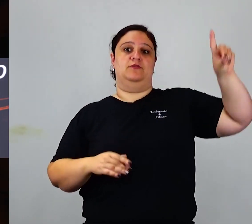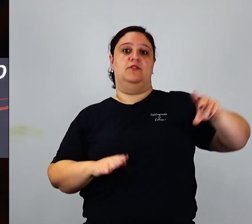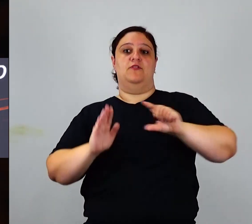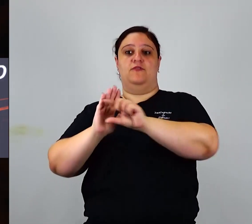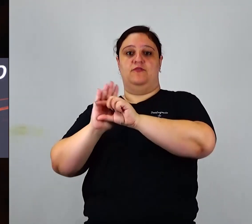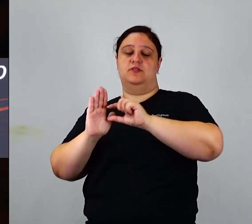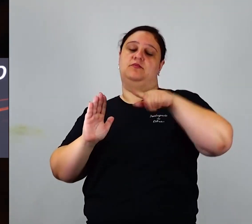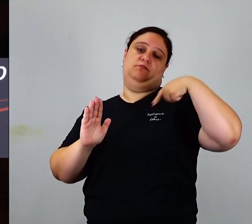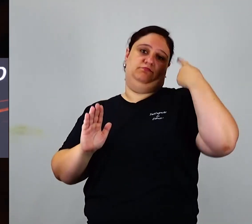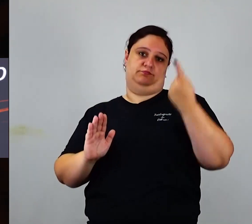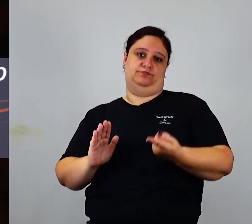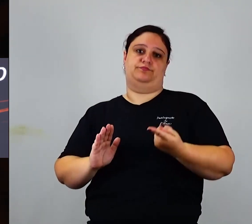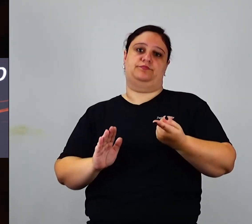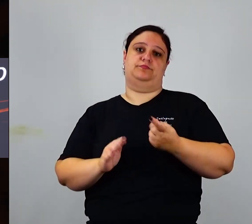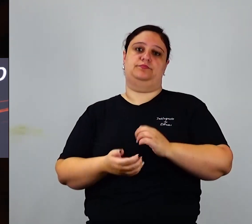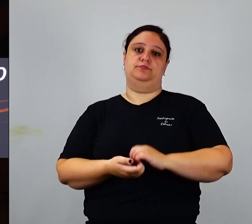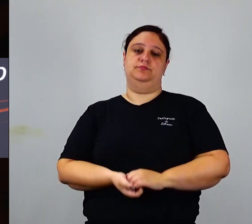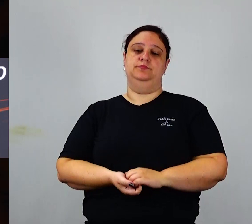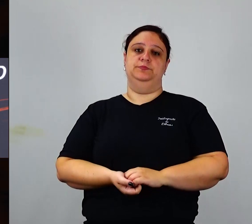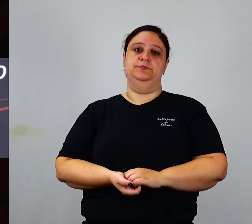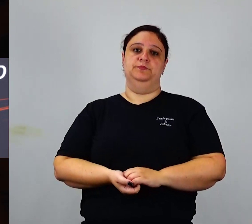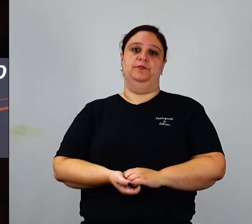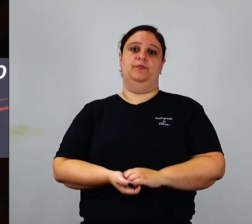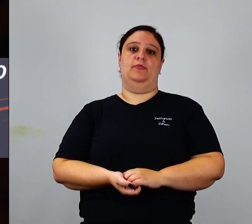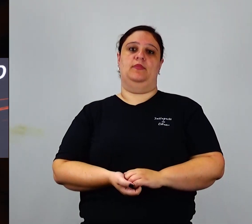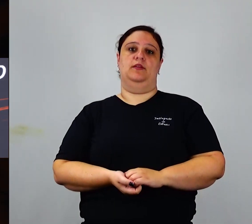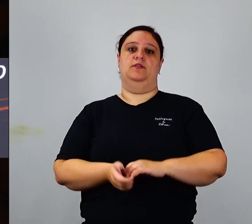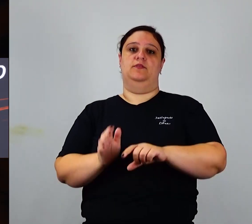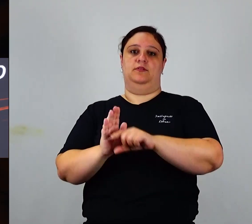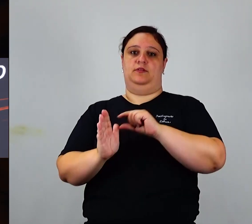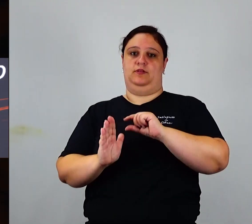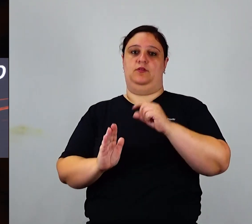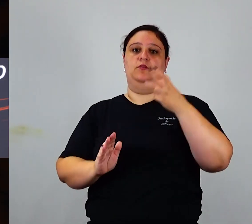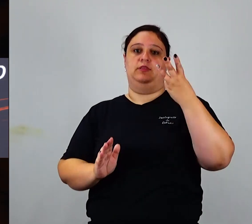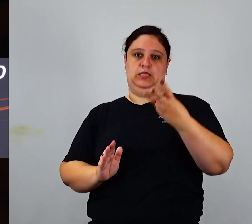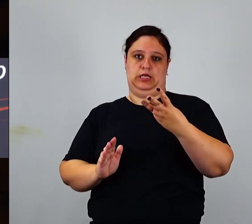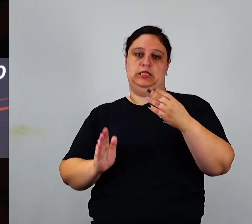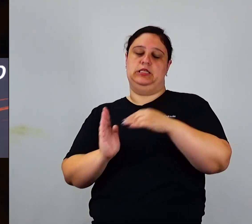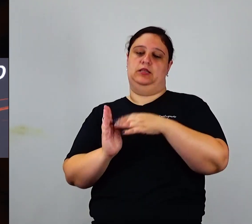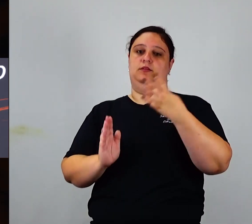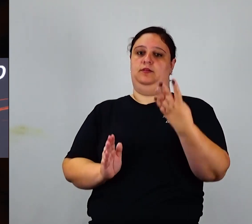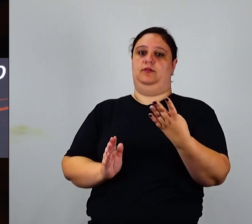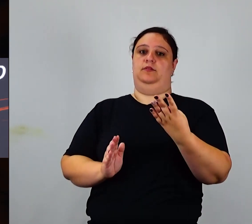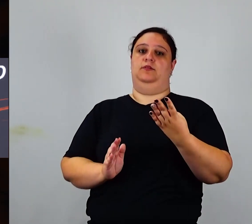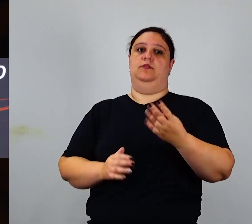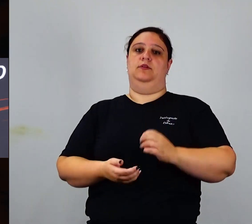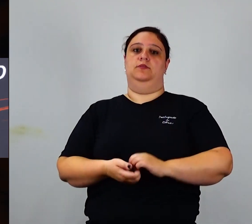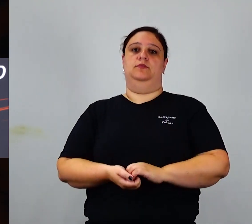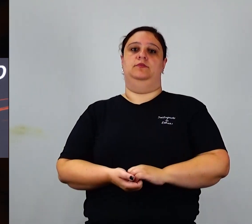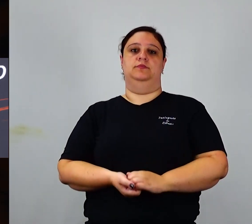versículos seguintes, nos versículos 3 e 4.